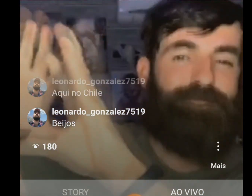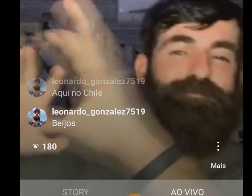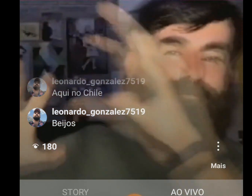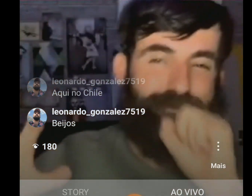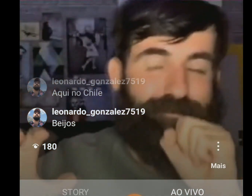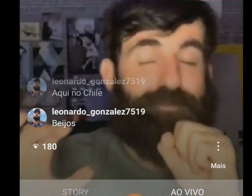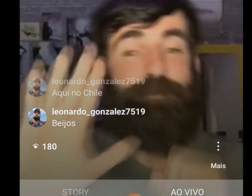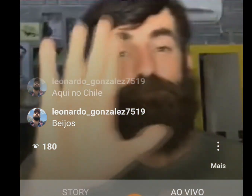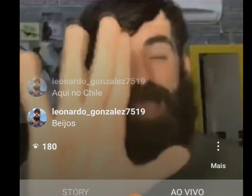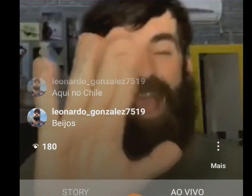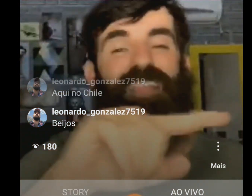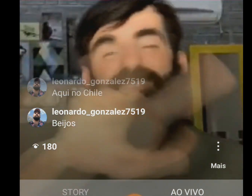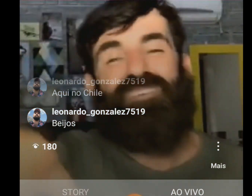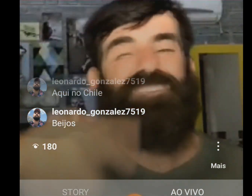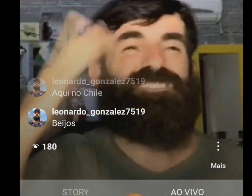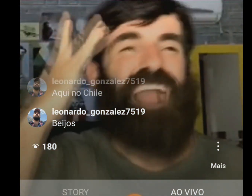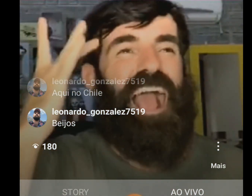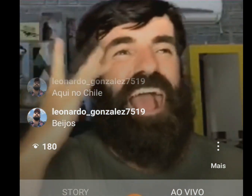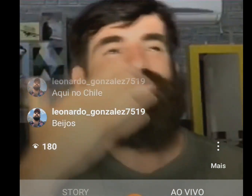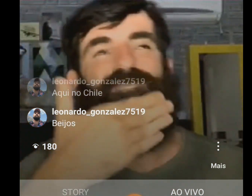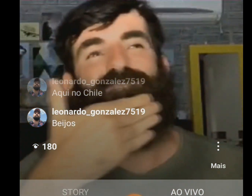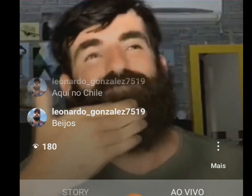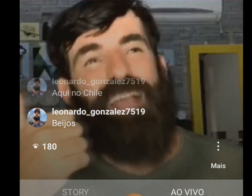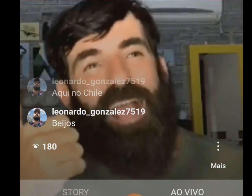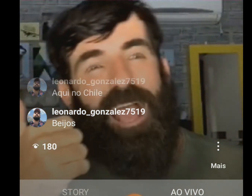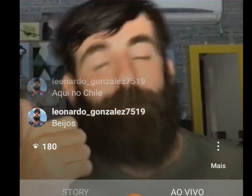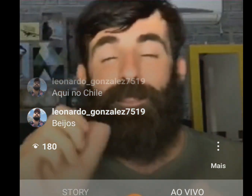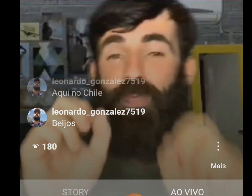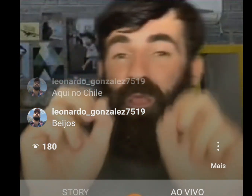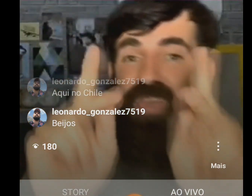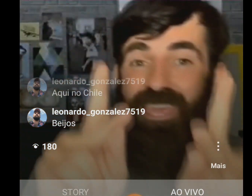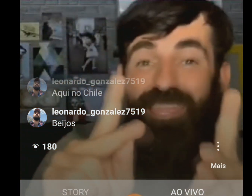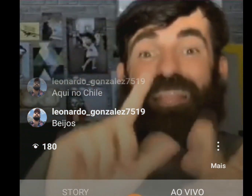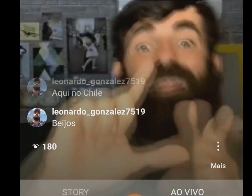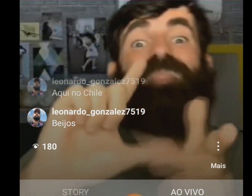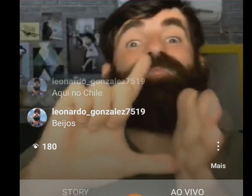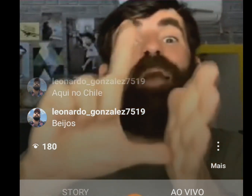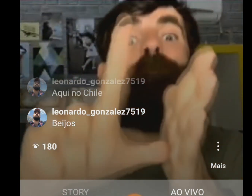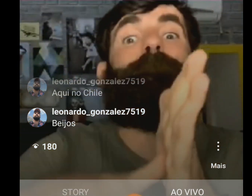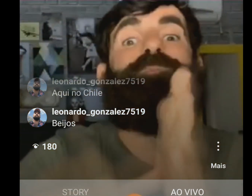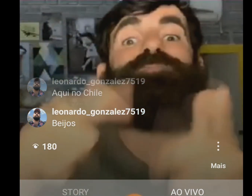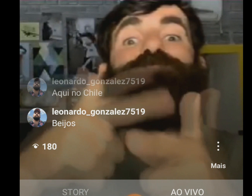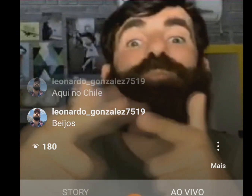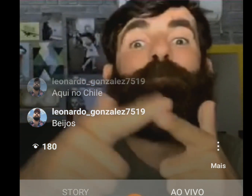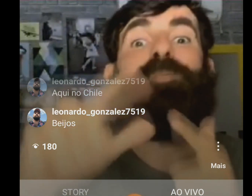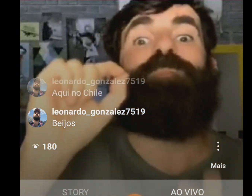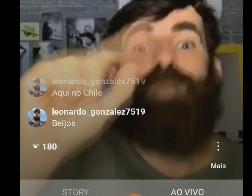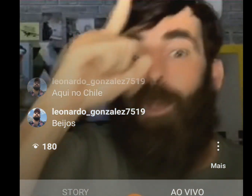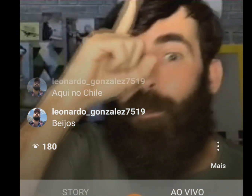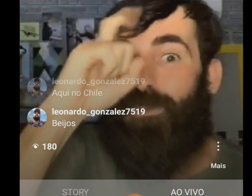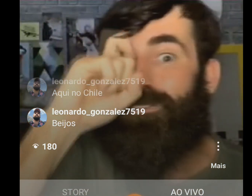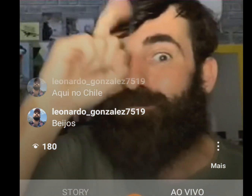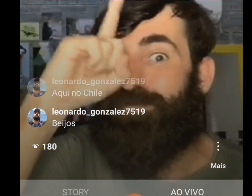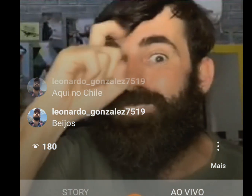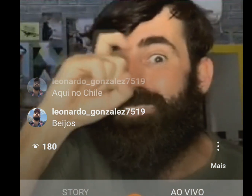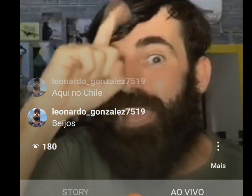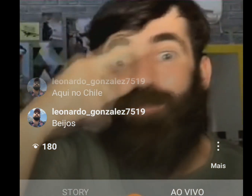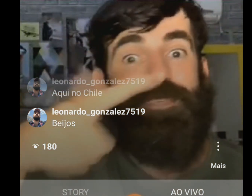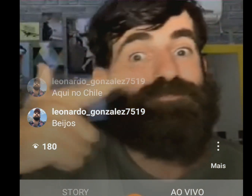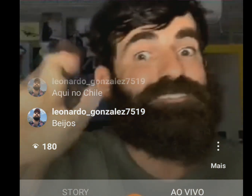ar. Mas aí você acha que é melhor o que para você? Depois de que vier o problema, você ficar no